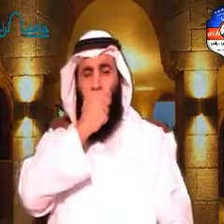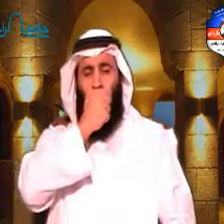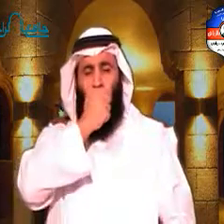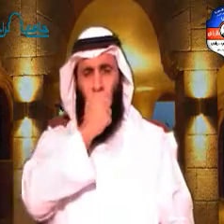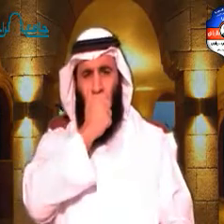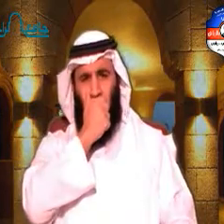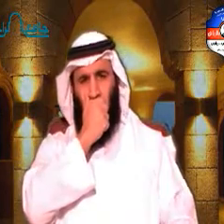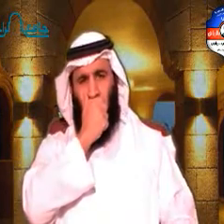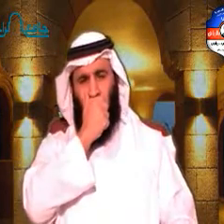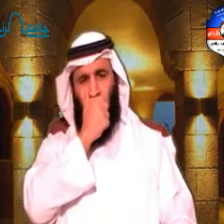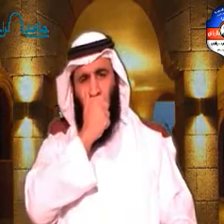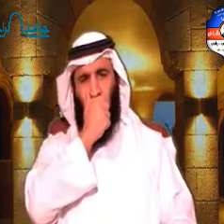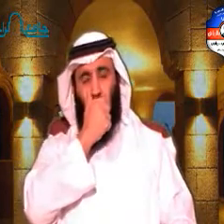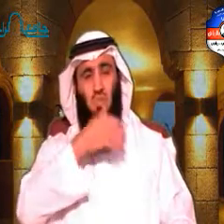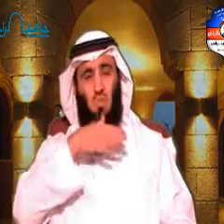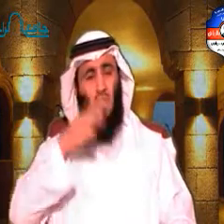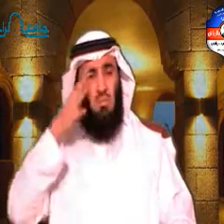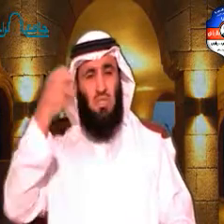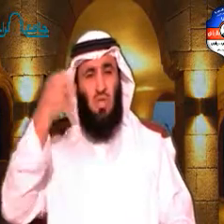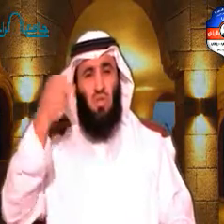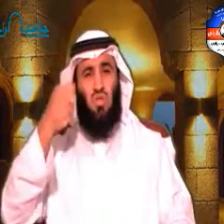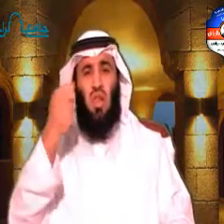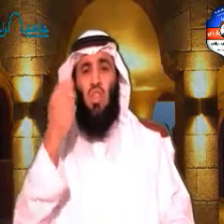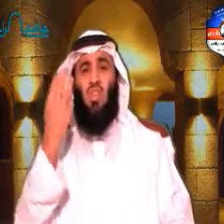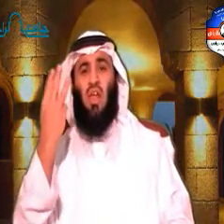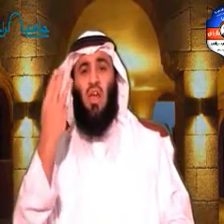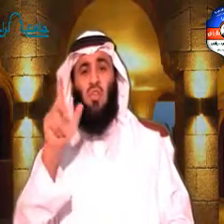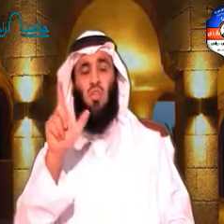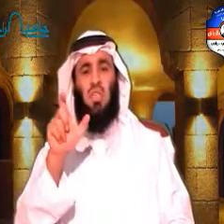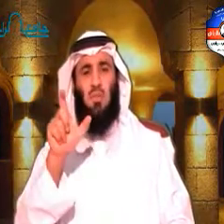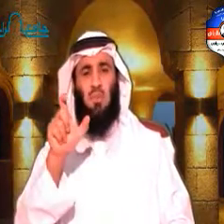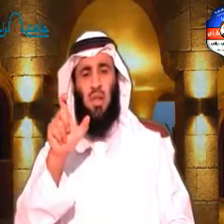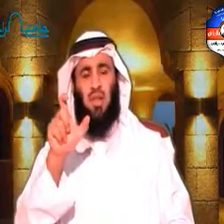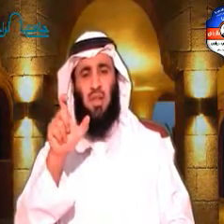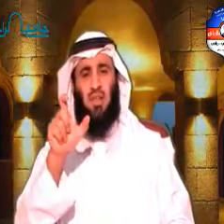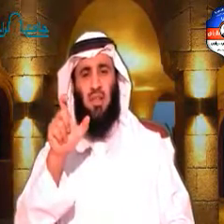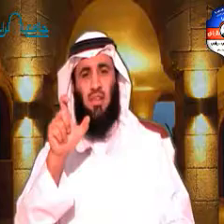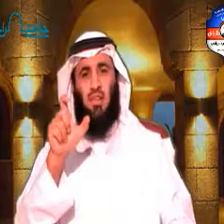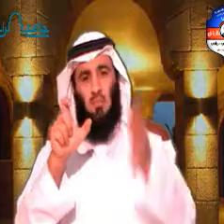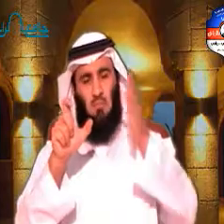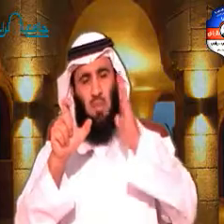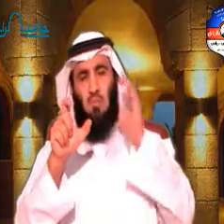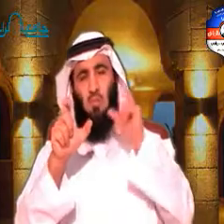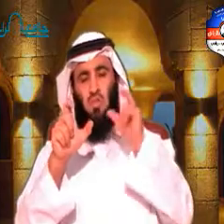على 73 فرقة واحدة في الجنة و72 في